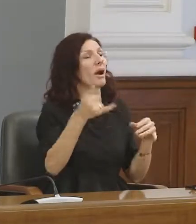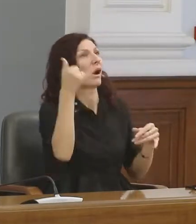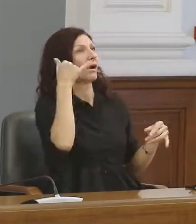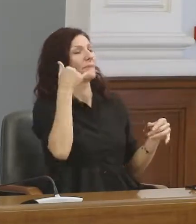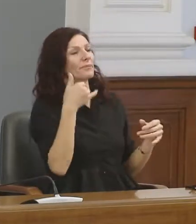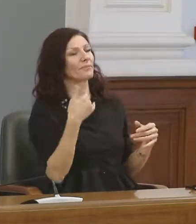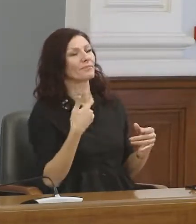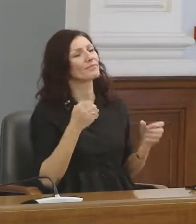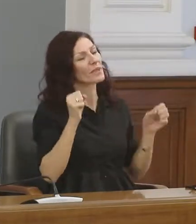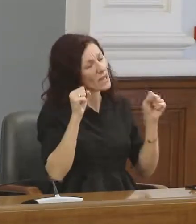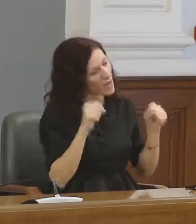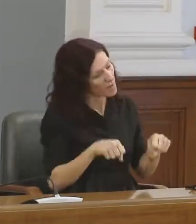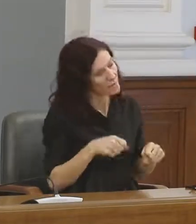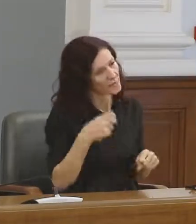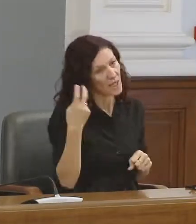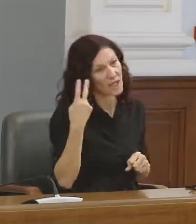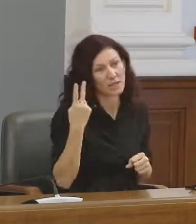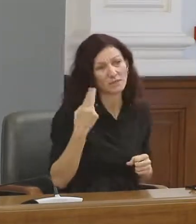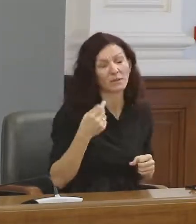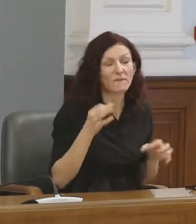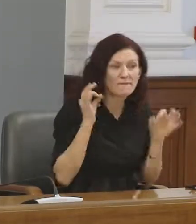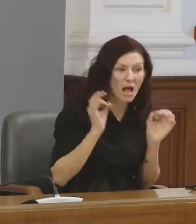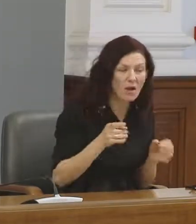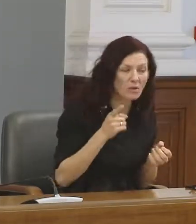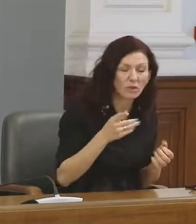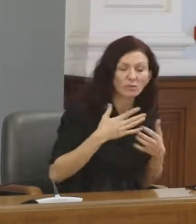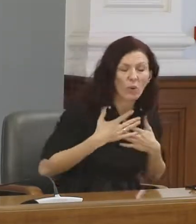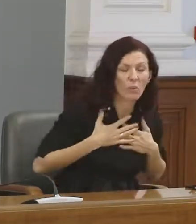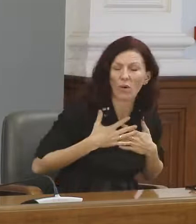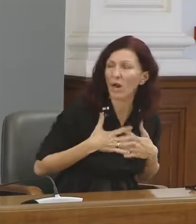И това го има. Нали? Верно си, че са уморени.